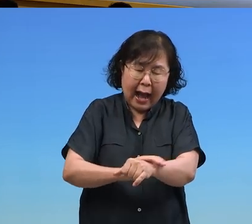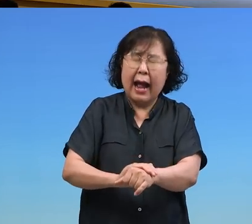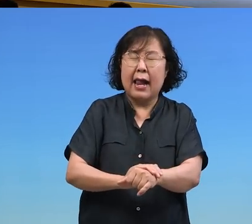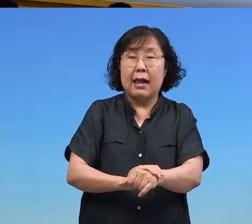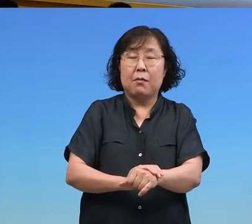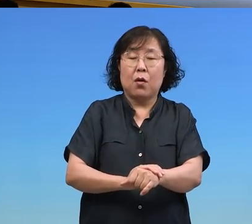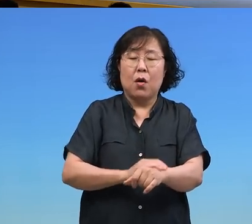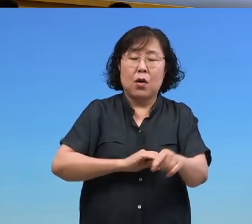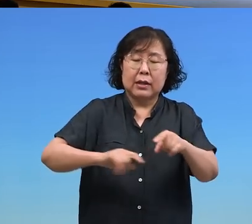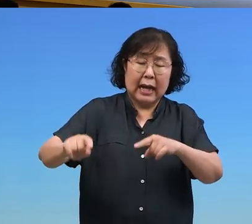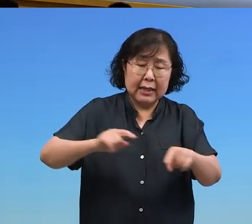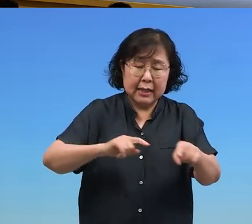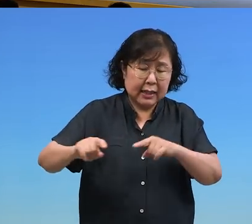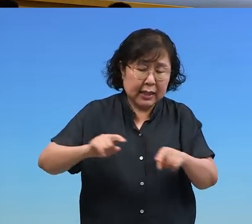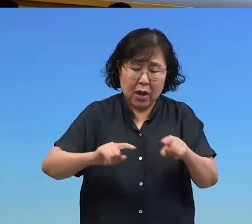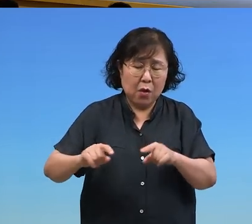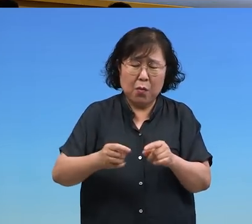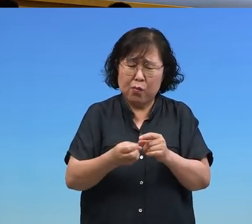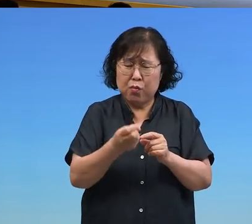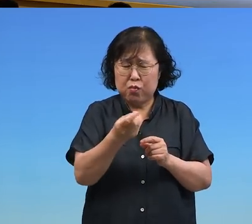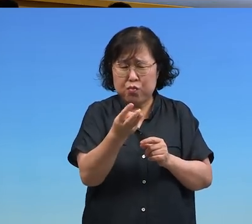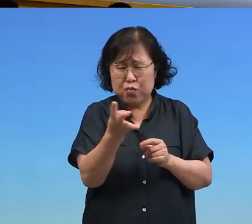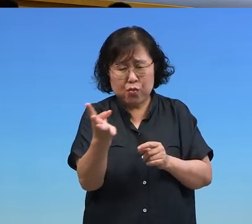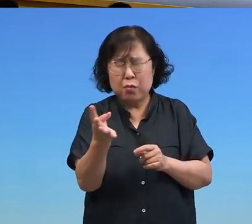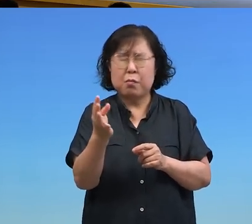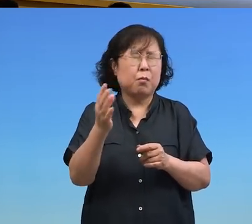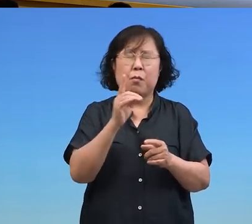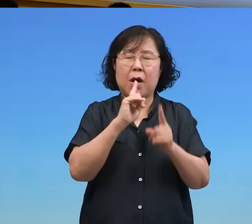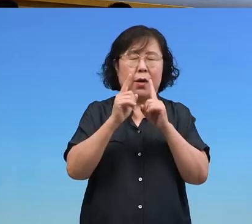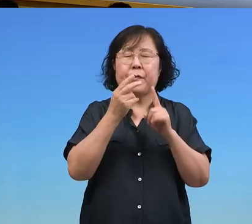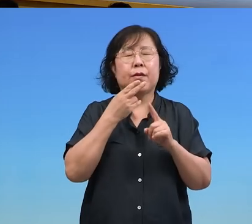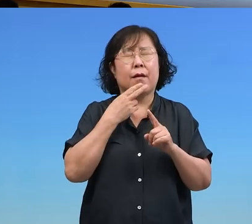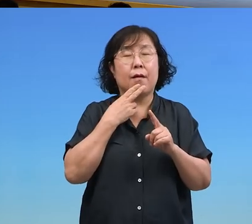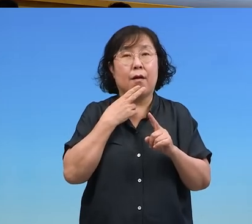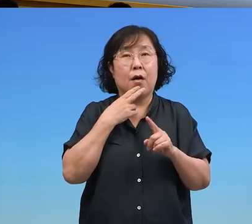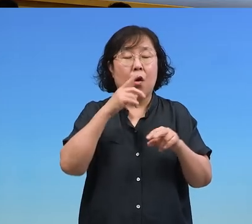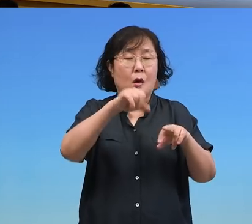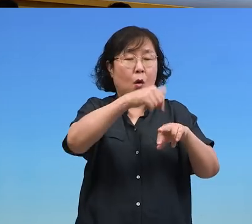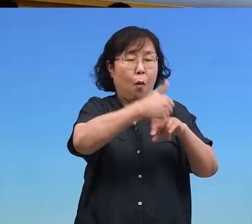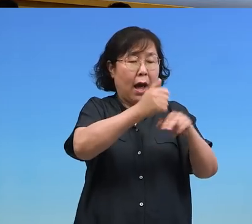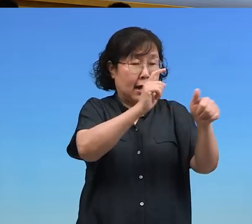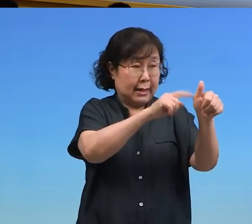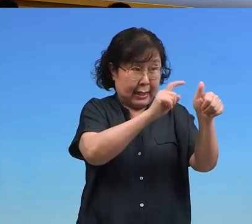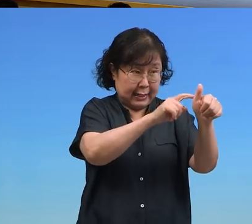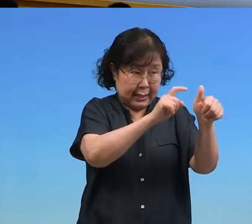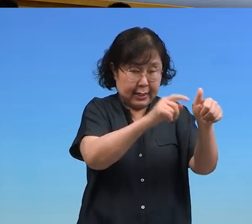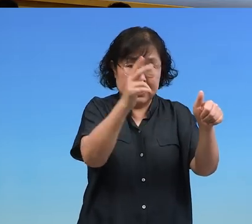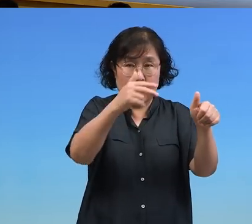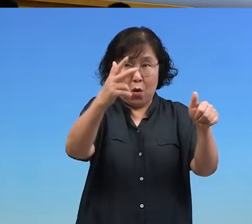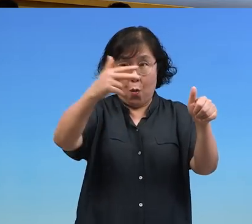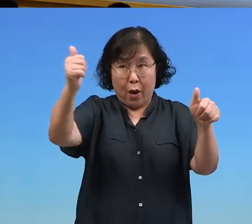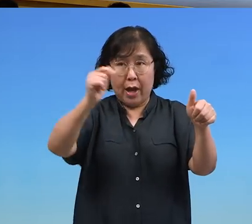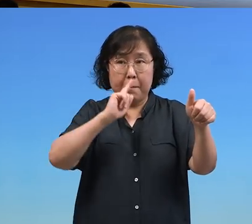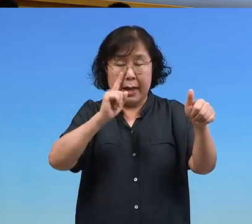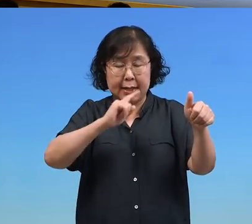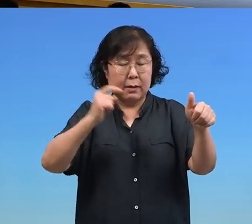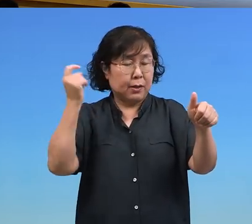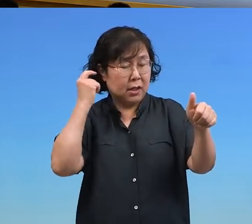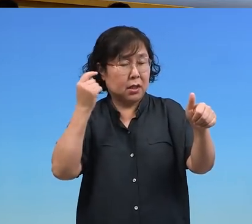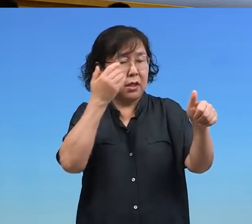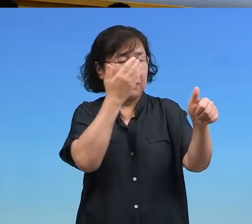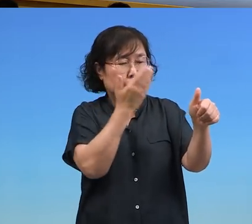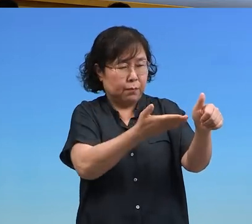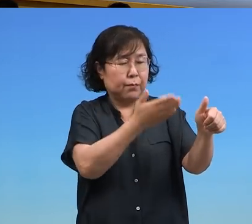뭐 하십시오 뭐 하십시오 뭐 하십시오 그런 말 안 하고요 왕은 이제 요호와의 말씀을